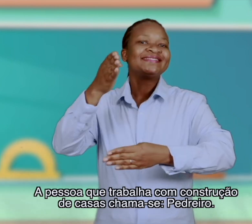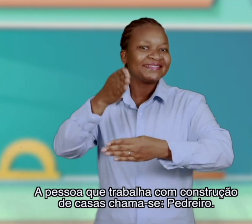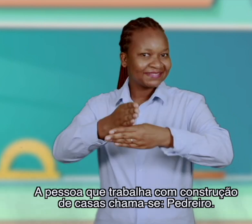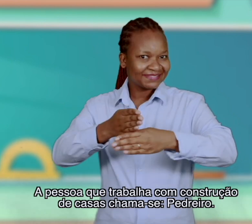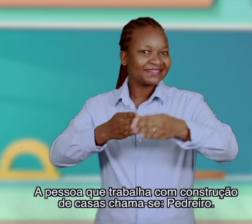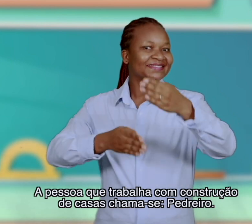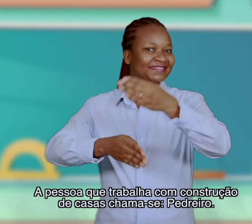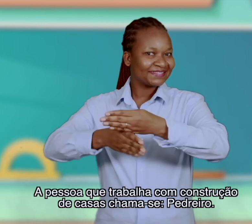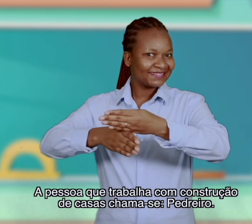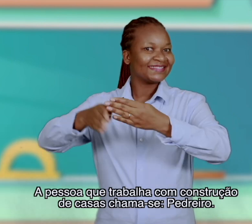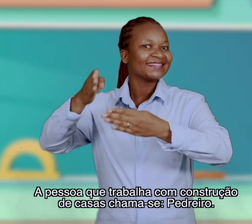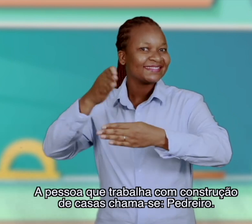pedreiro.